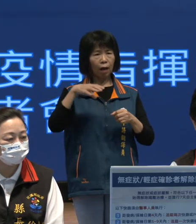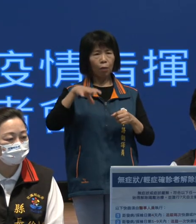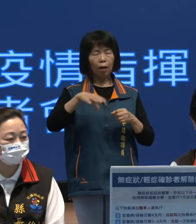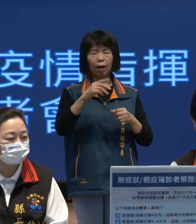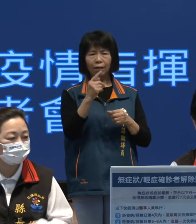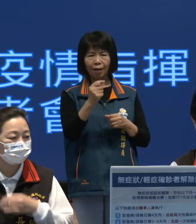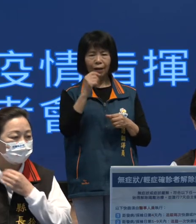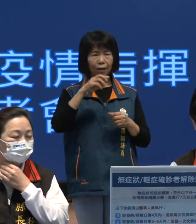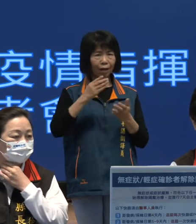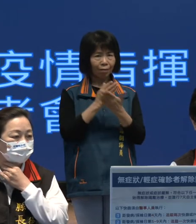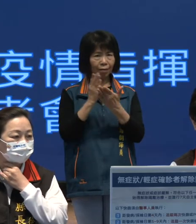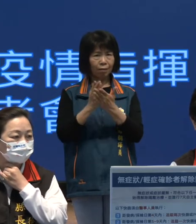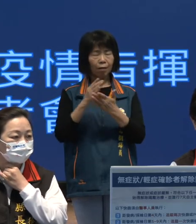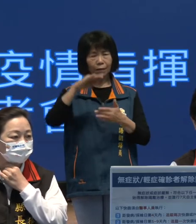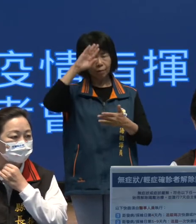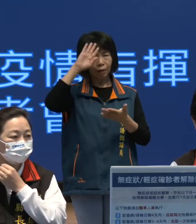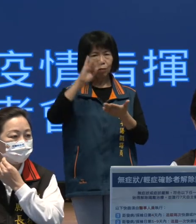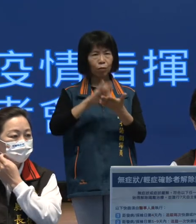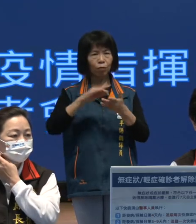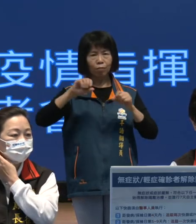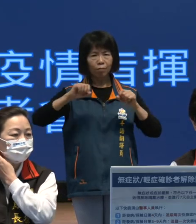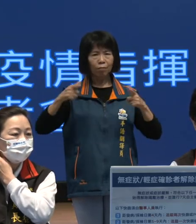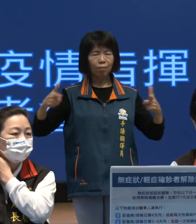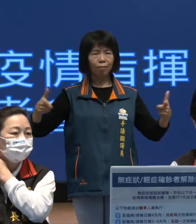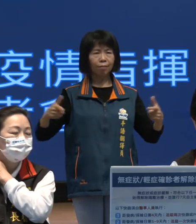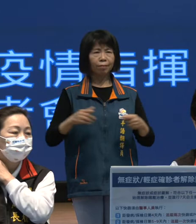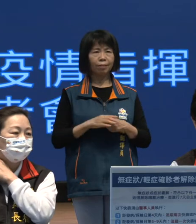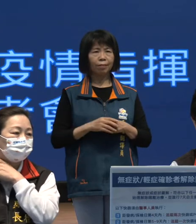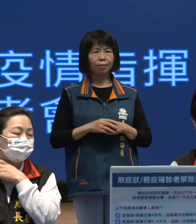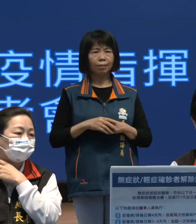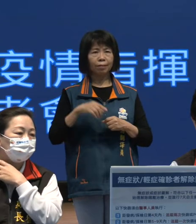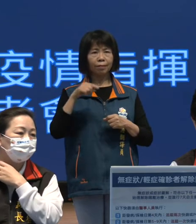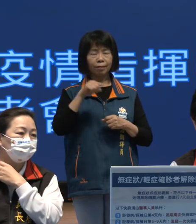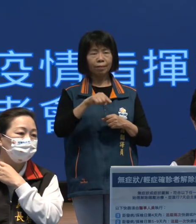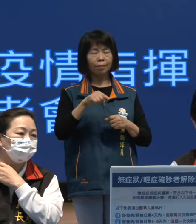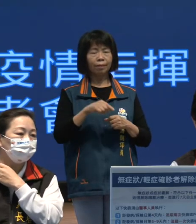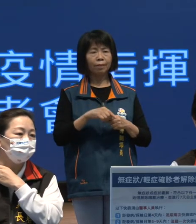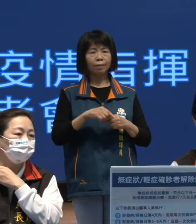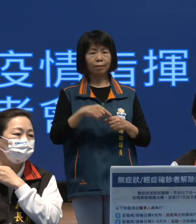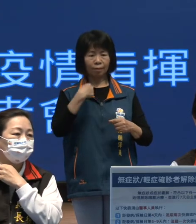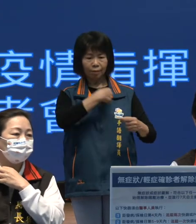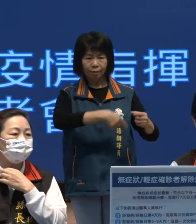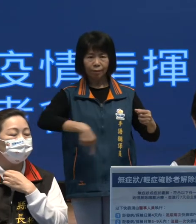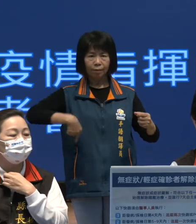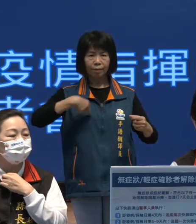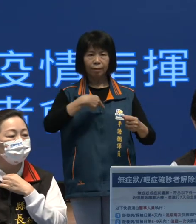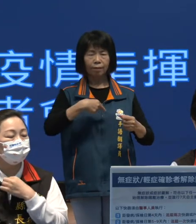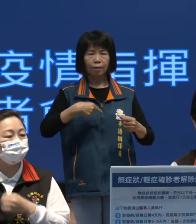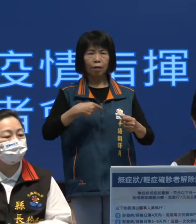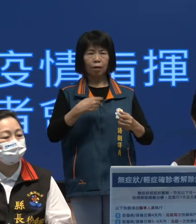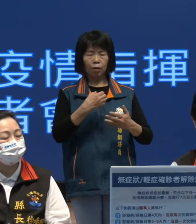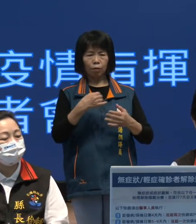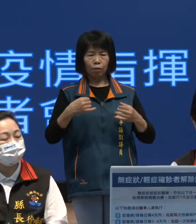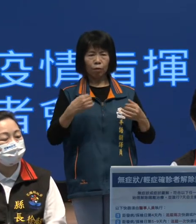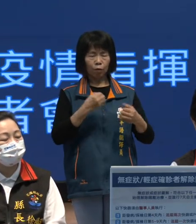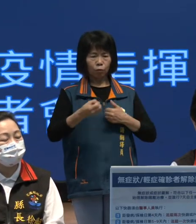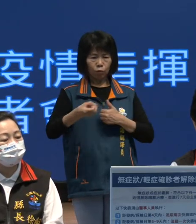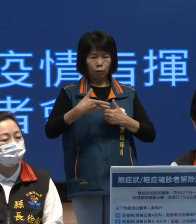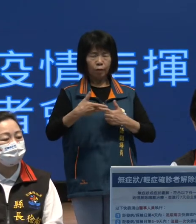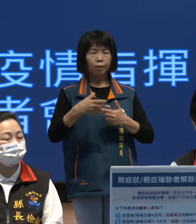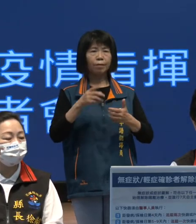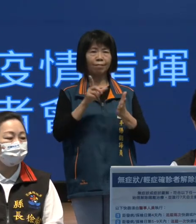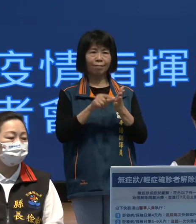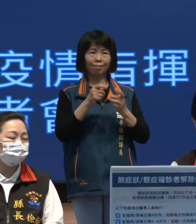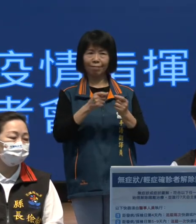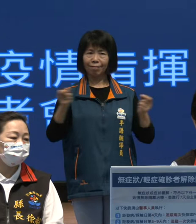株，这些病毒确实哈，那它的在身上的这个活性传染期比较